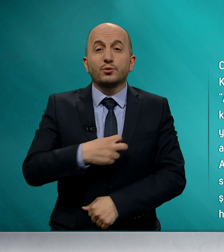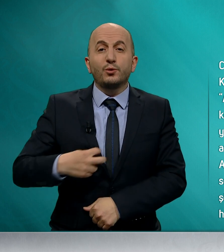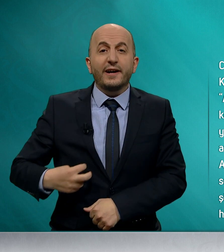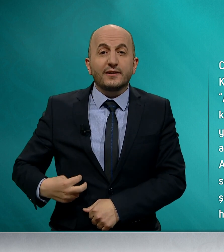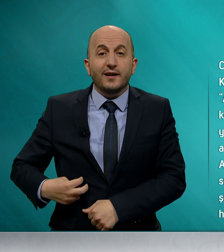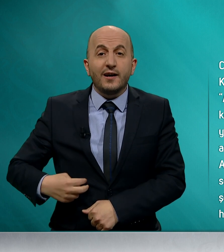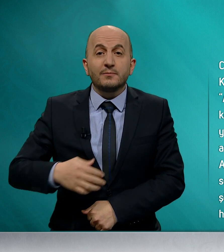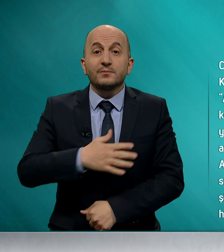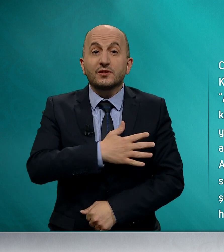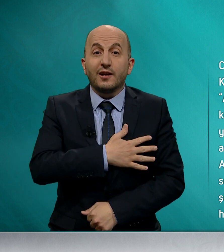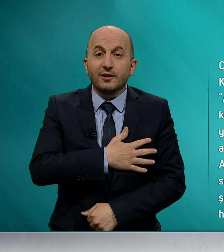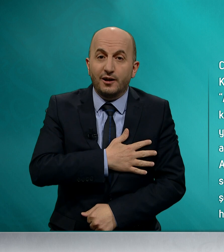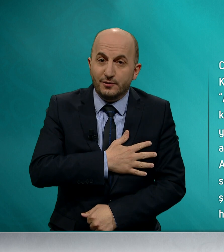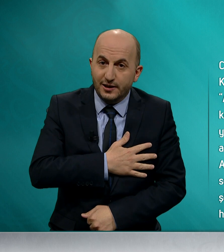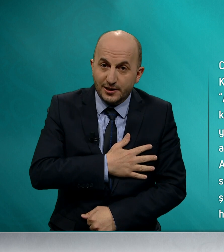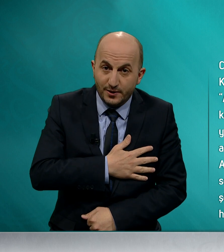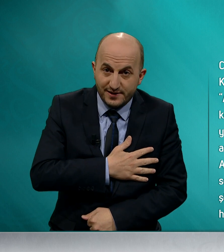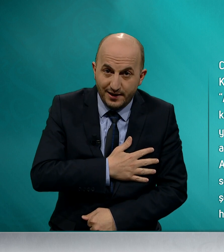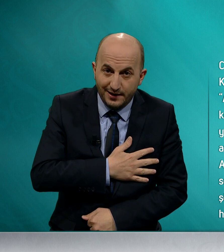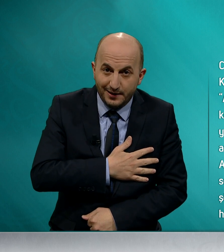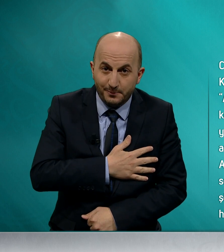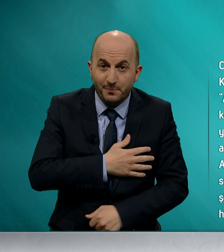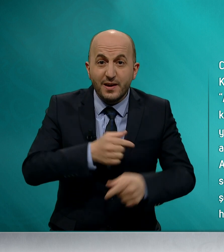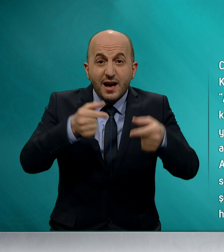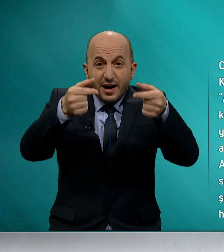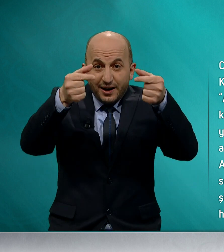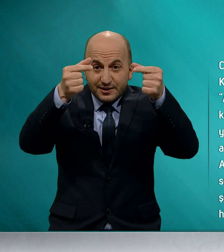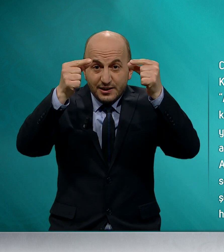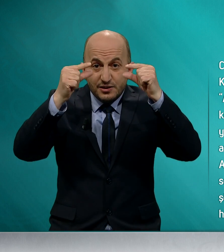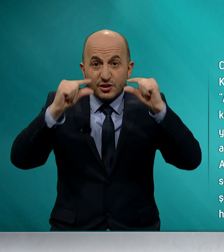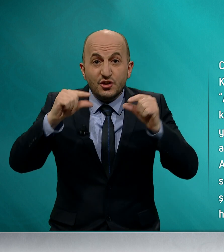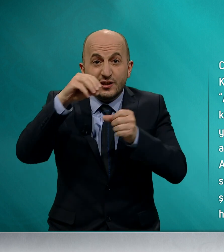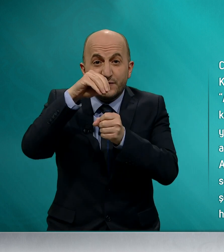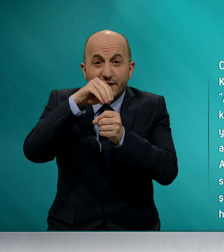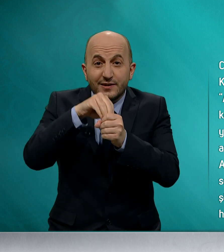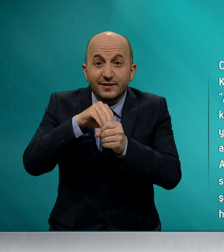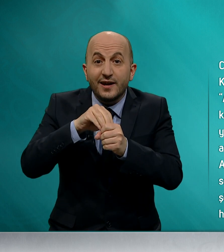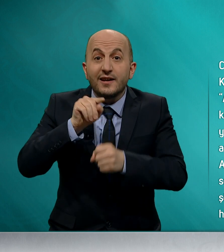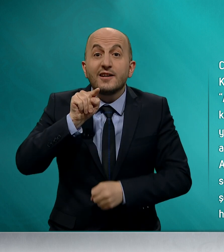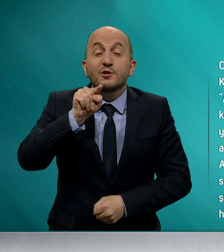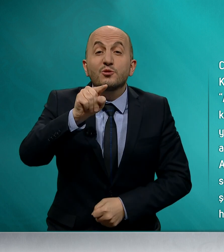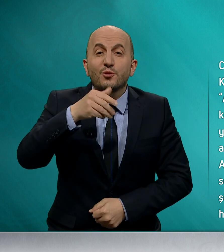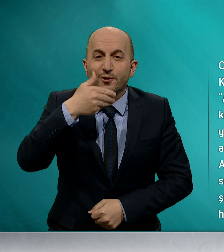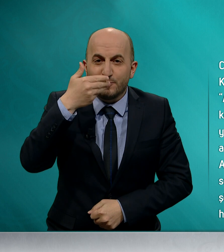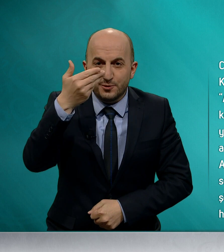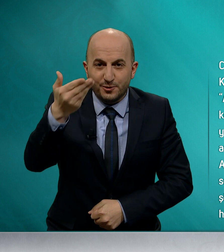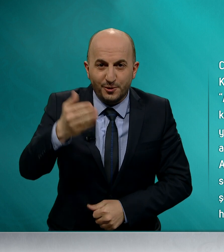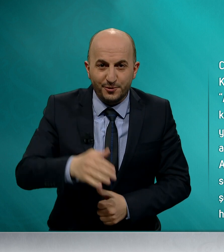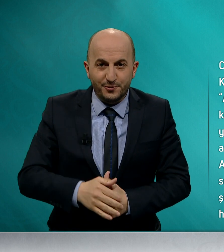Resul-ü Ekrem sallallahu aleyhi ve sellem hadisi şeriflerinde şöyle buyuruyor.